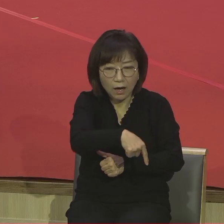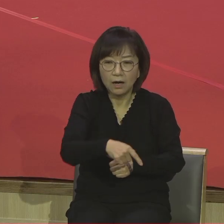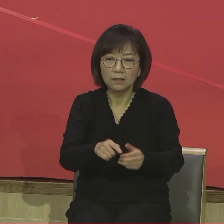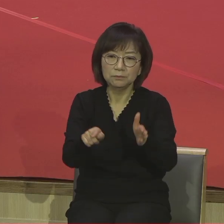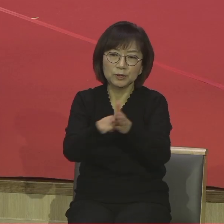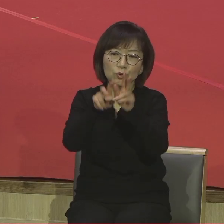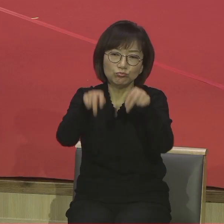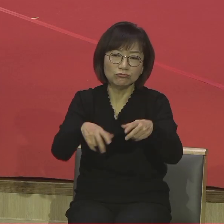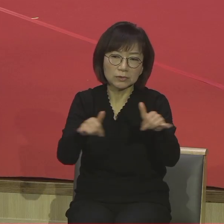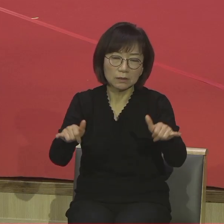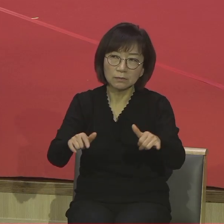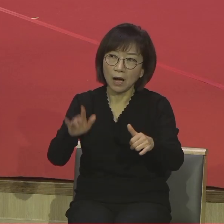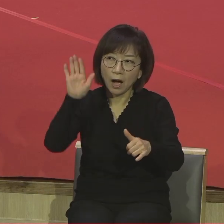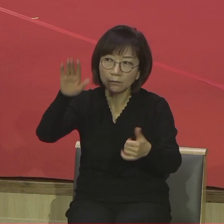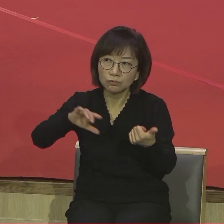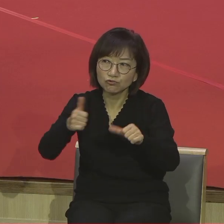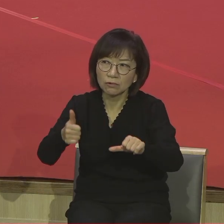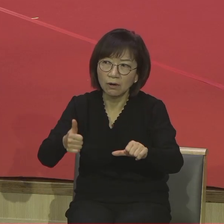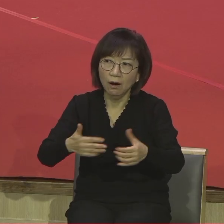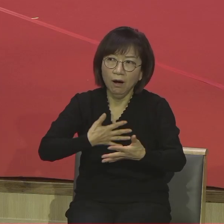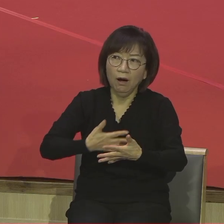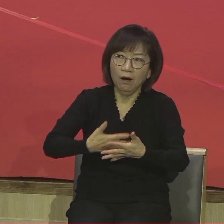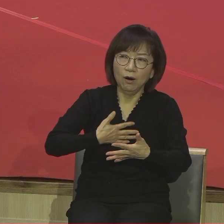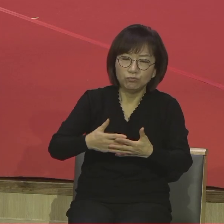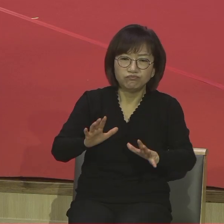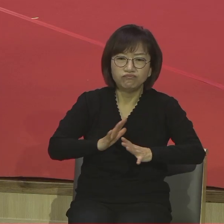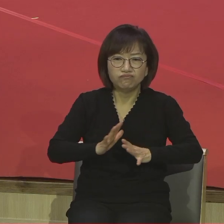두려워합니다. 구원받지 못한 사람들은 억울해합니다.